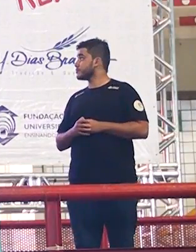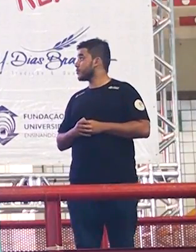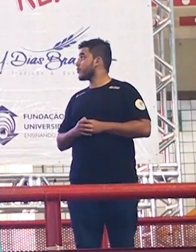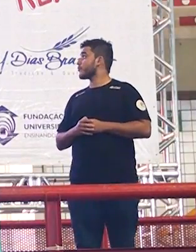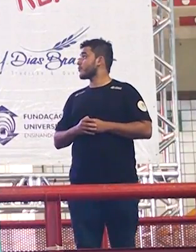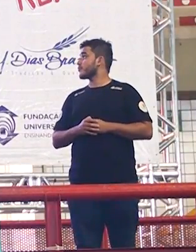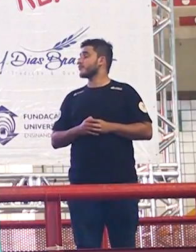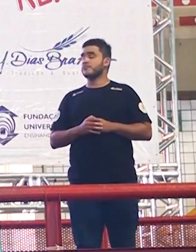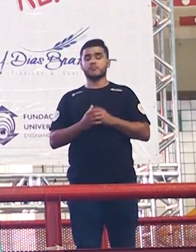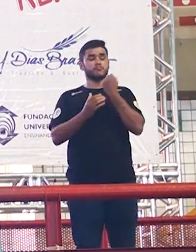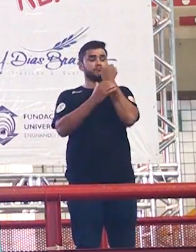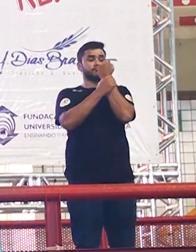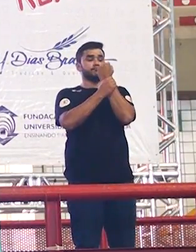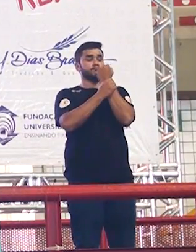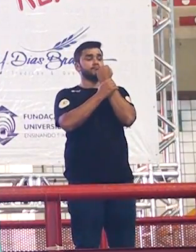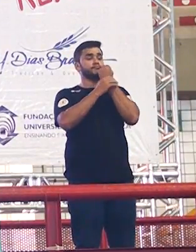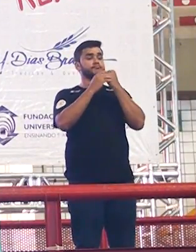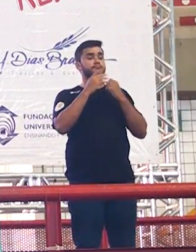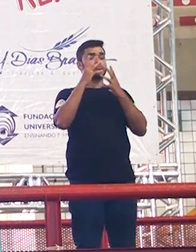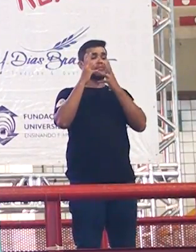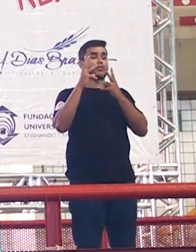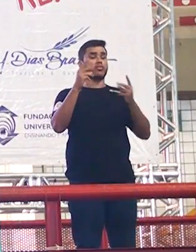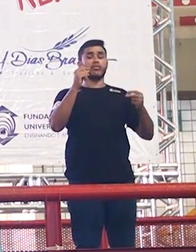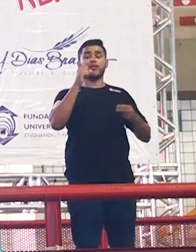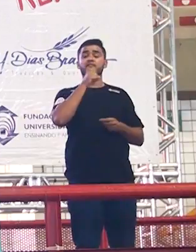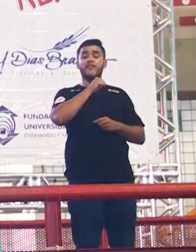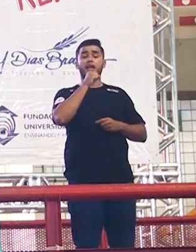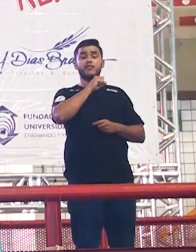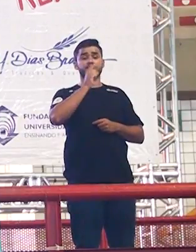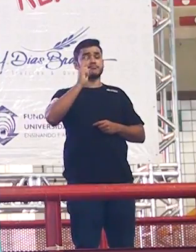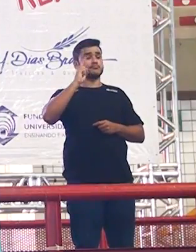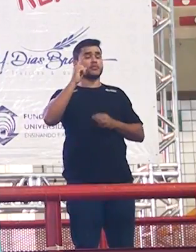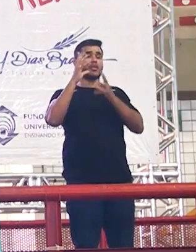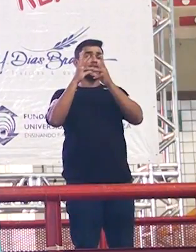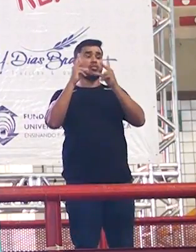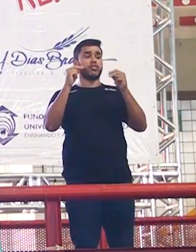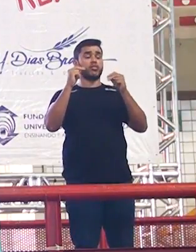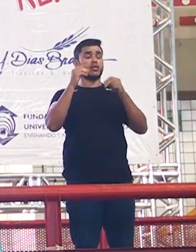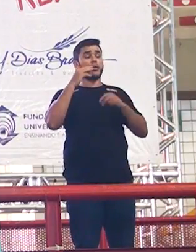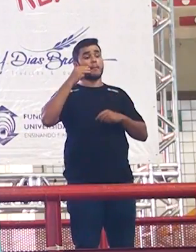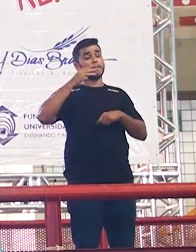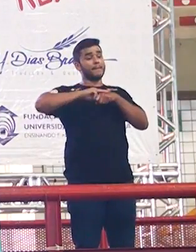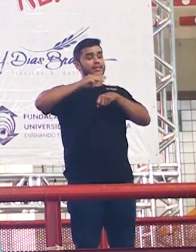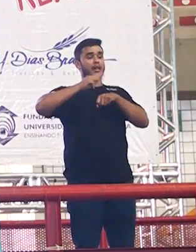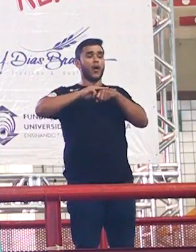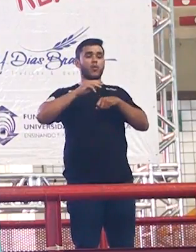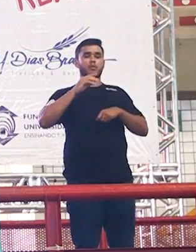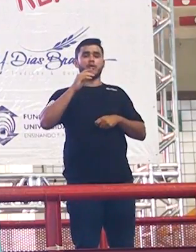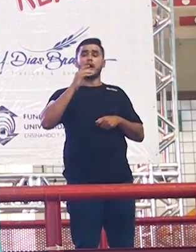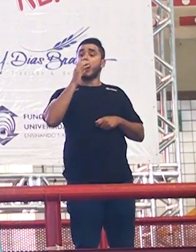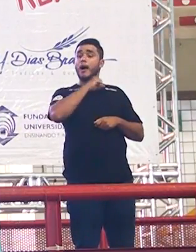Resistência à corrosão, pois os metais se oxidam mais facilmente.